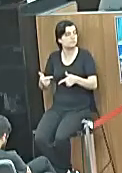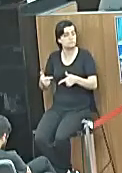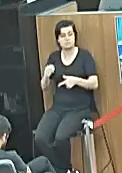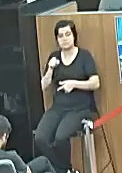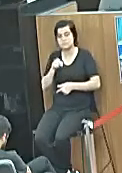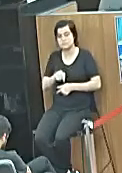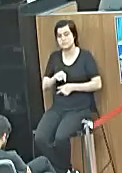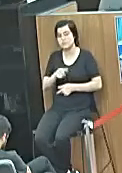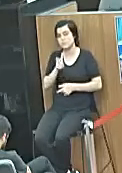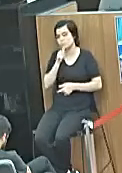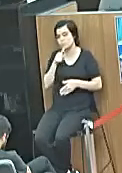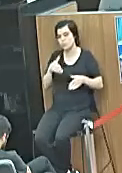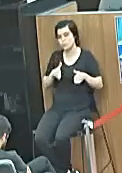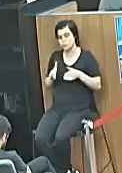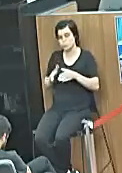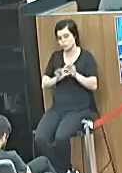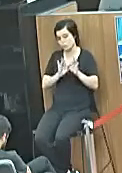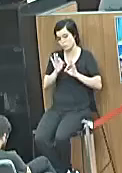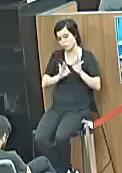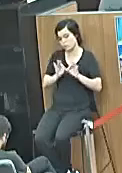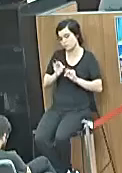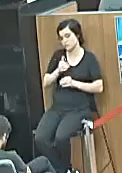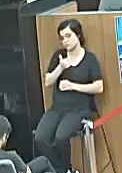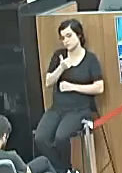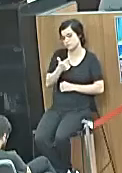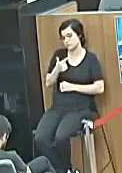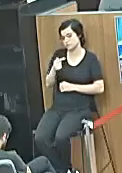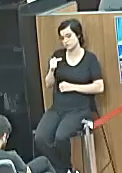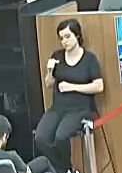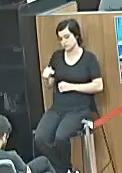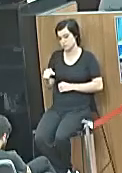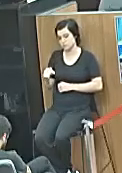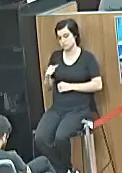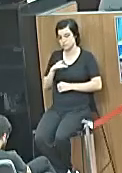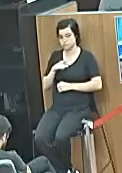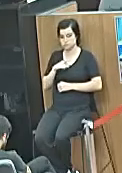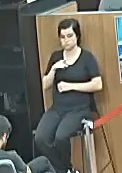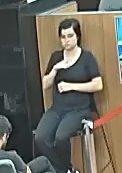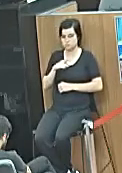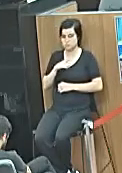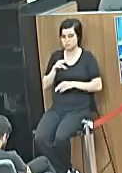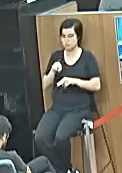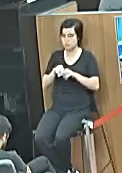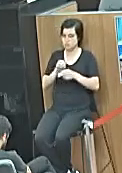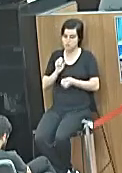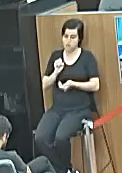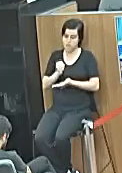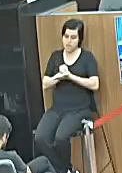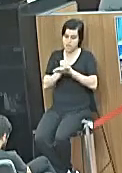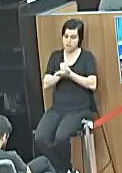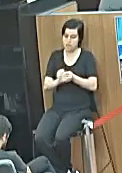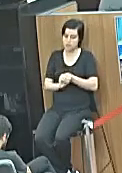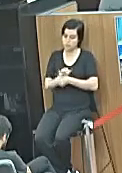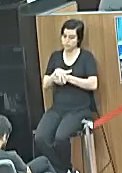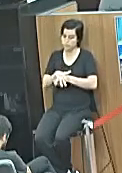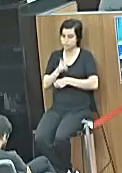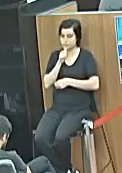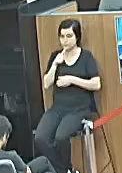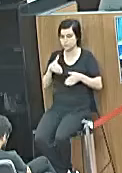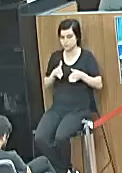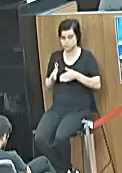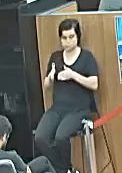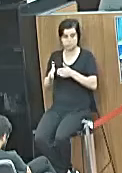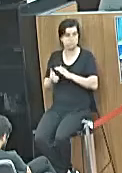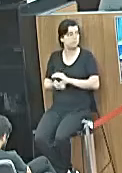bacias do programa 127 especificando recursos para os ensinamentos de nascentes da bacia do rio a nado na região e ter